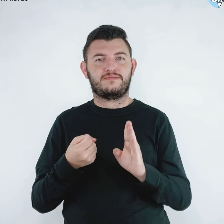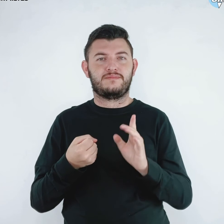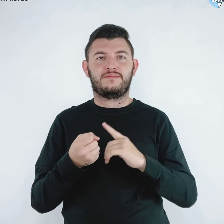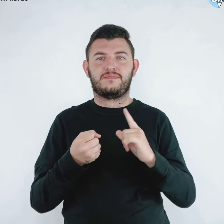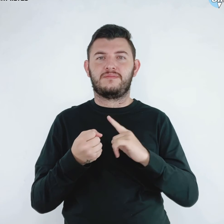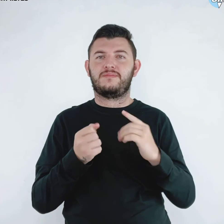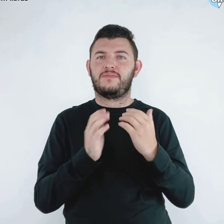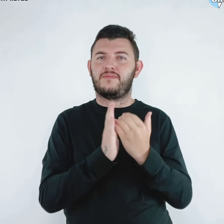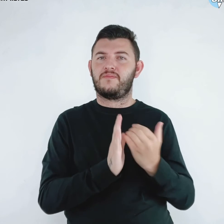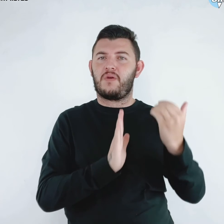aumento de